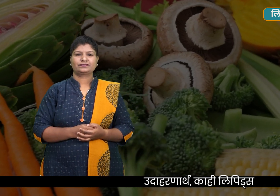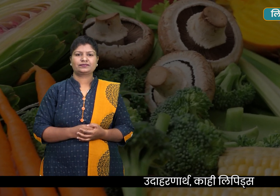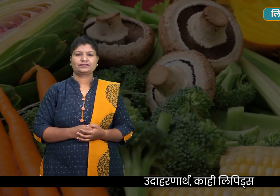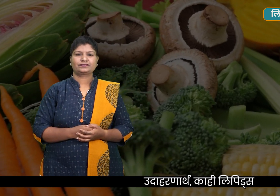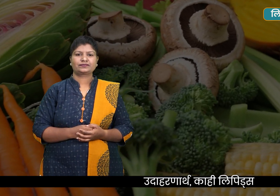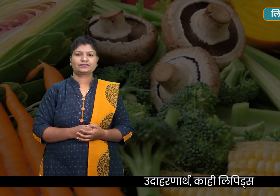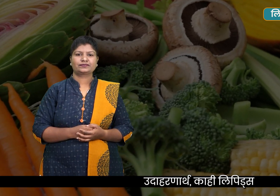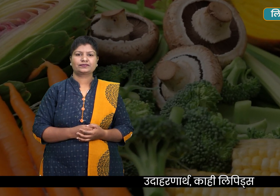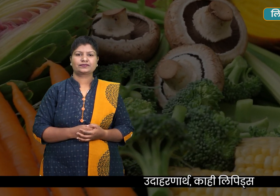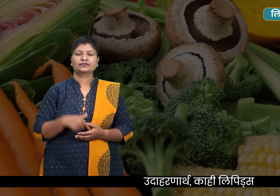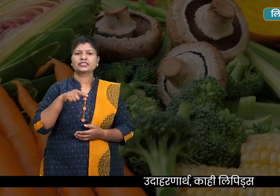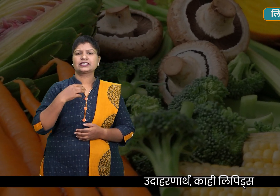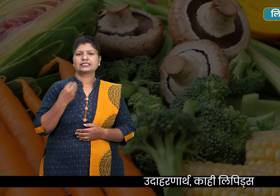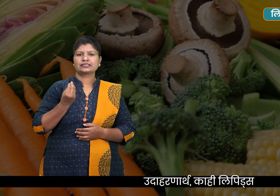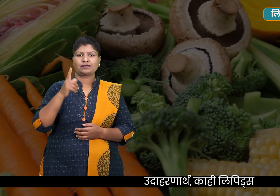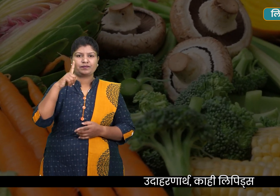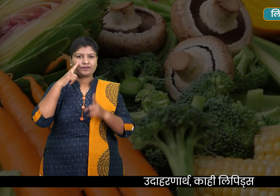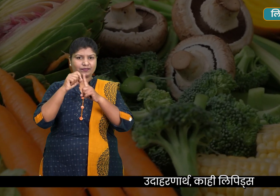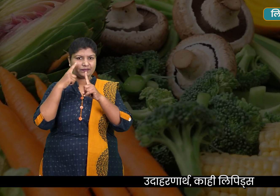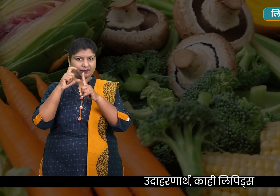उदाहरणार्थ, काही लिपिड्स